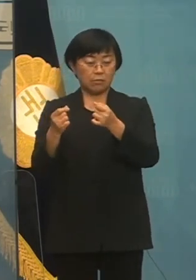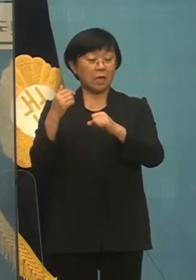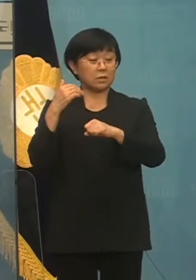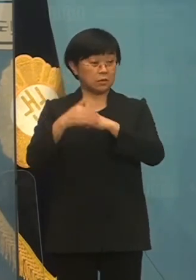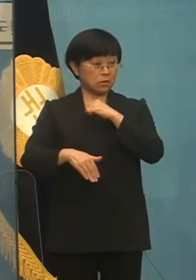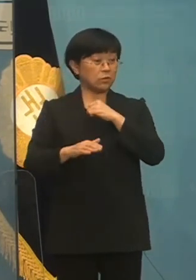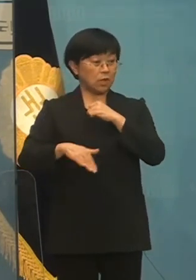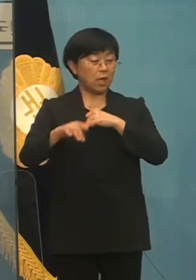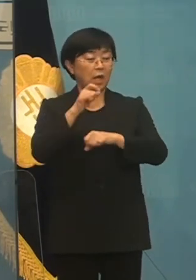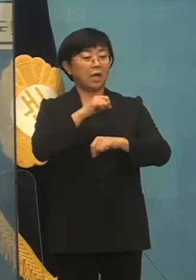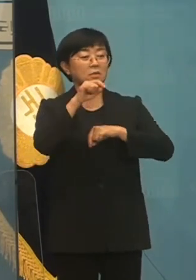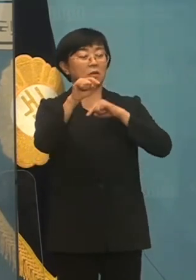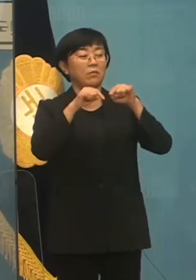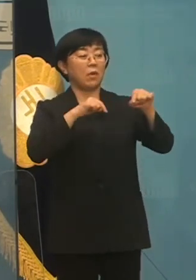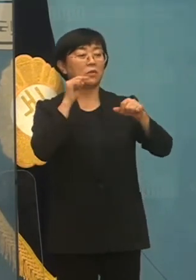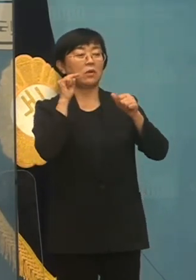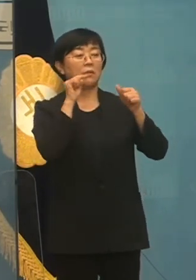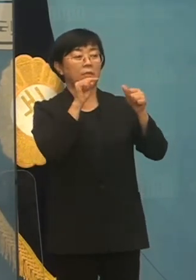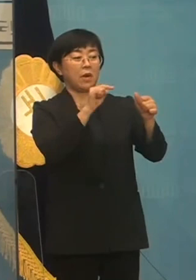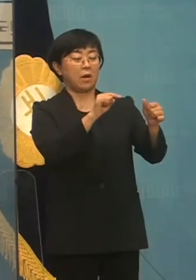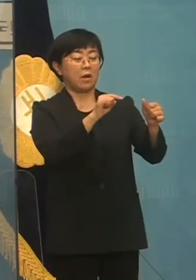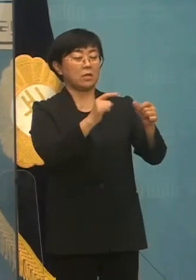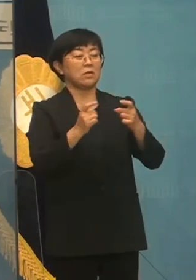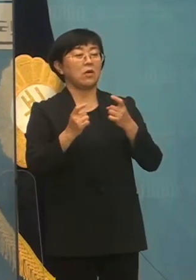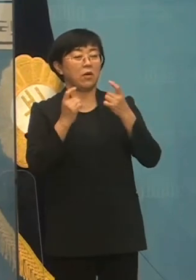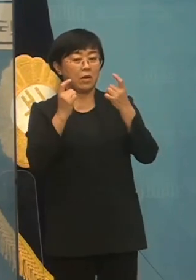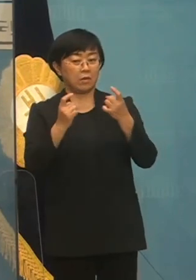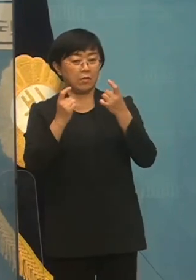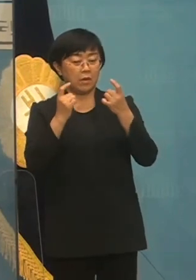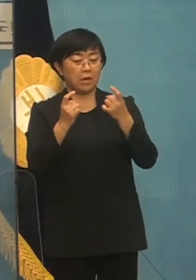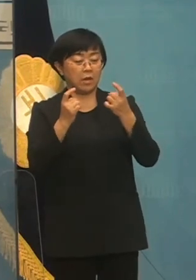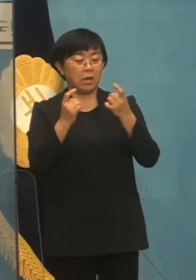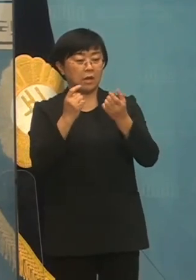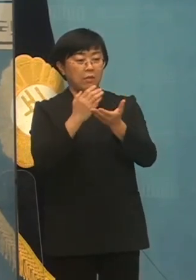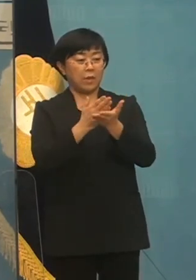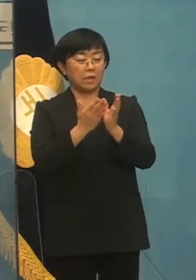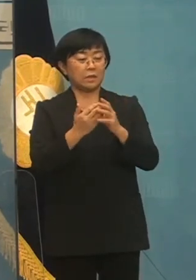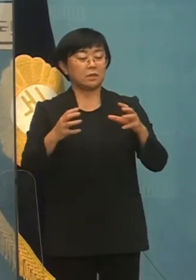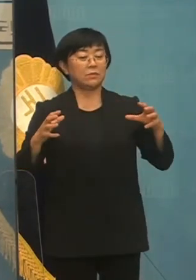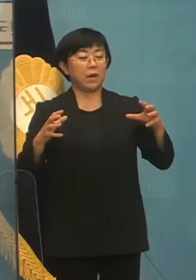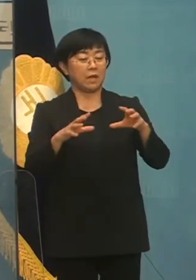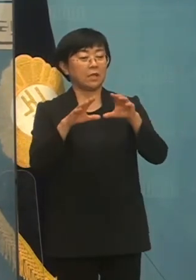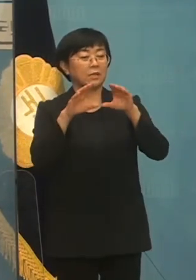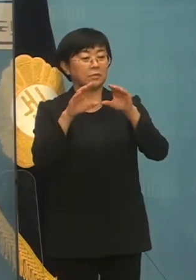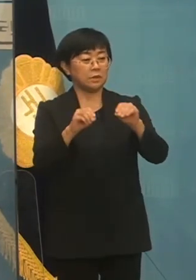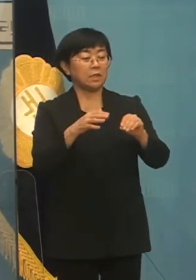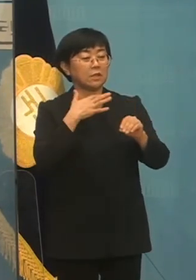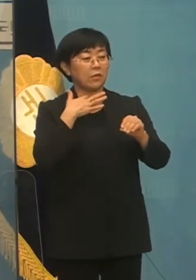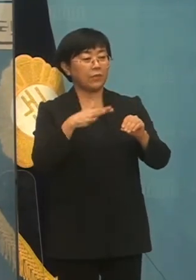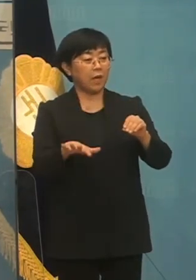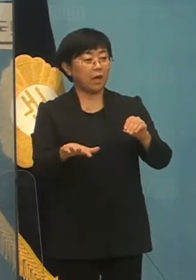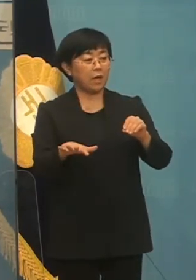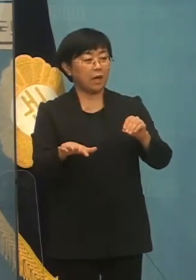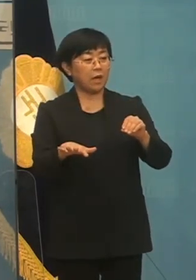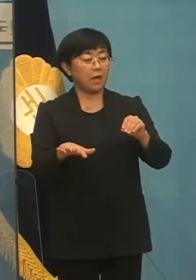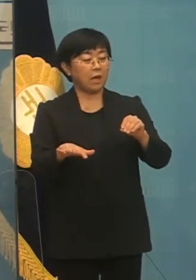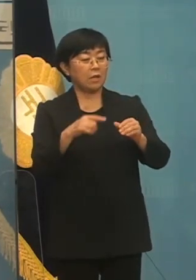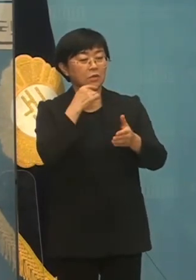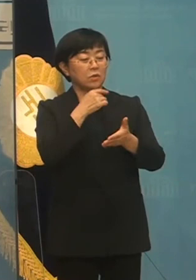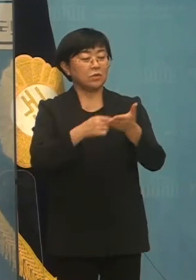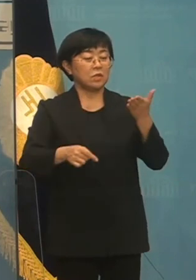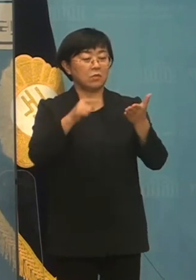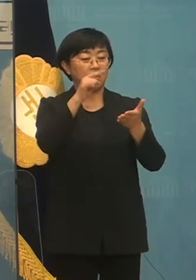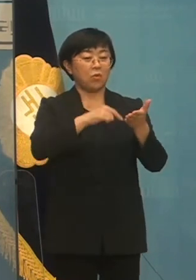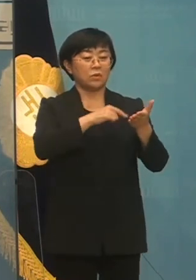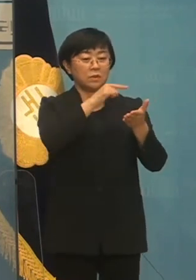우리는 행정명령 쪽지로 여행업은 한 번도 집합금지나 이런 걸 한 적이 없기 때문에